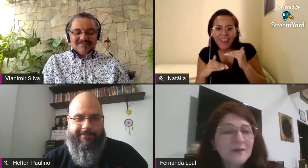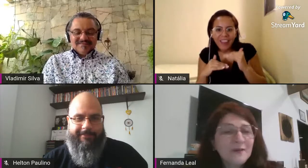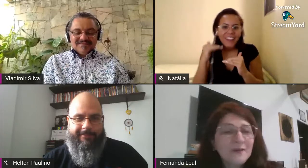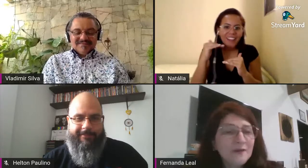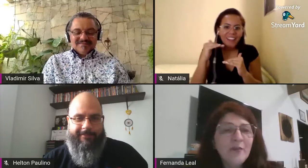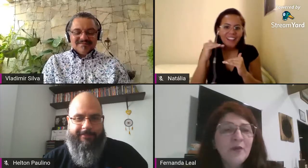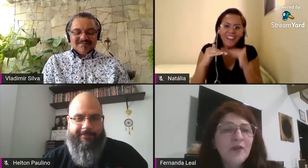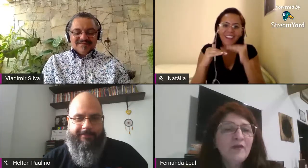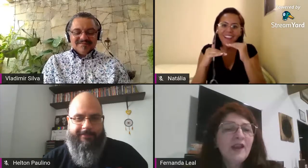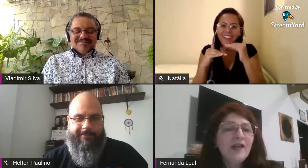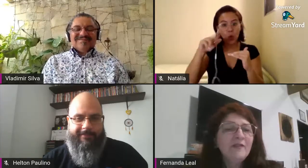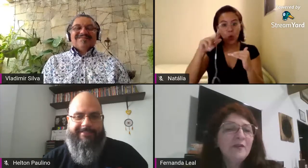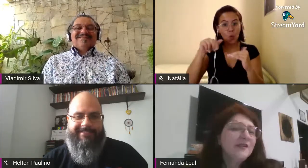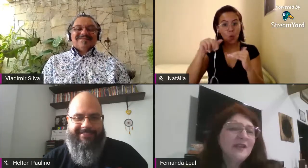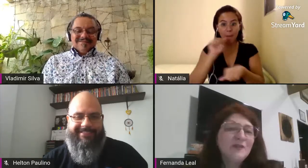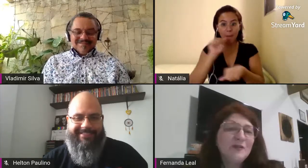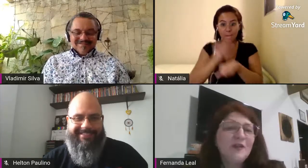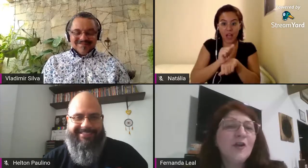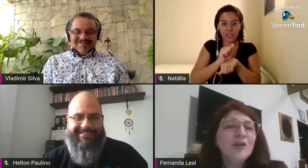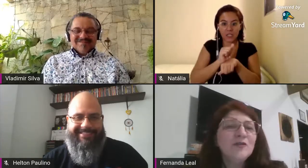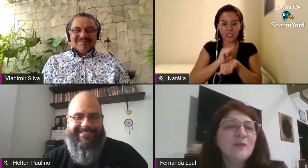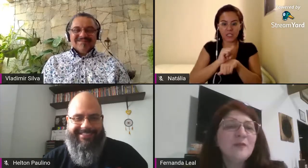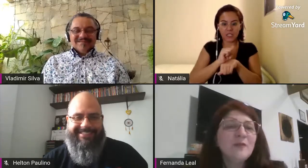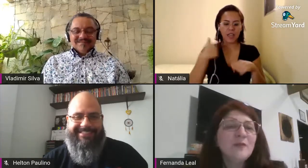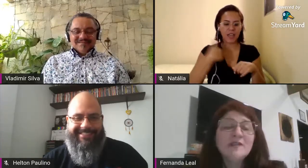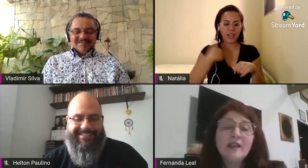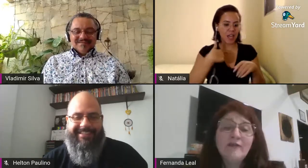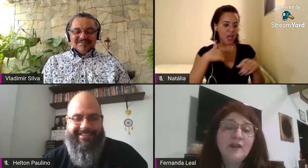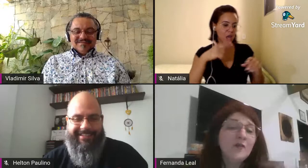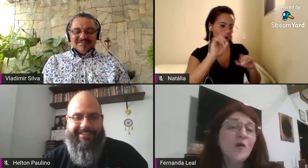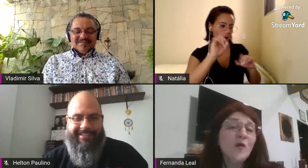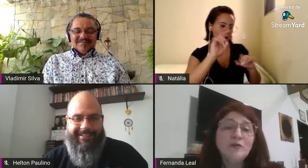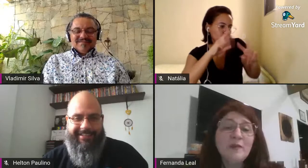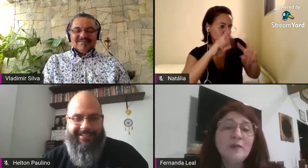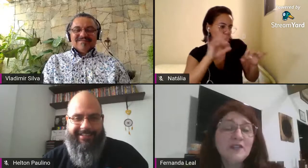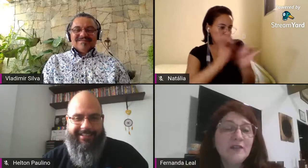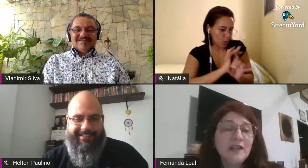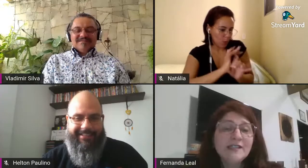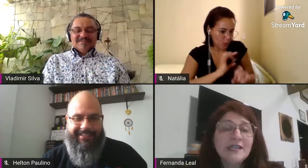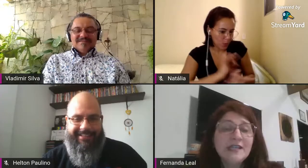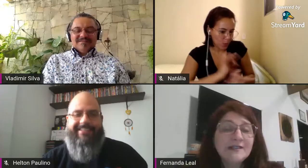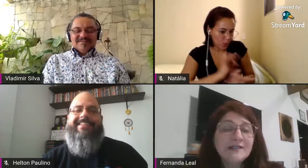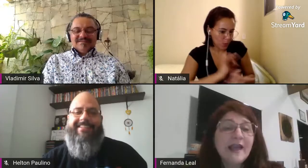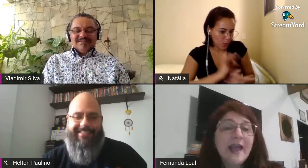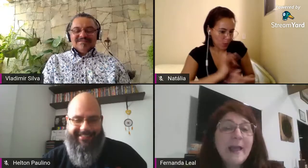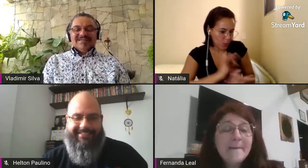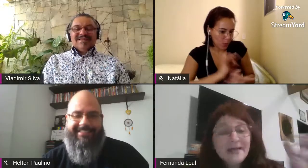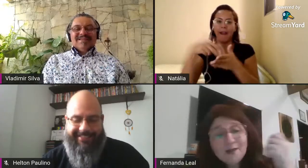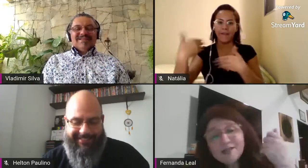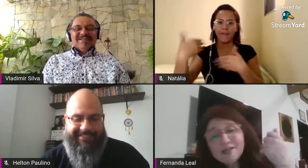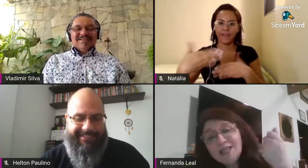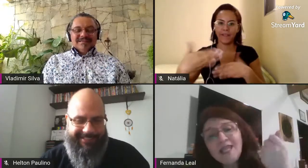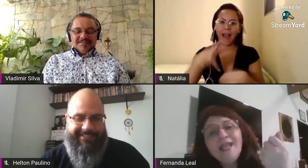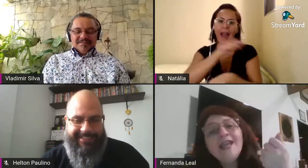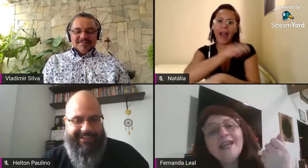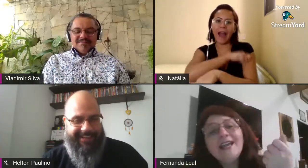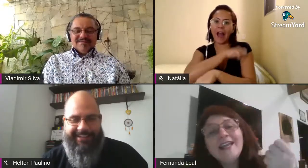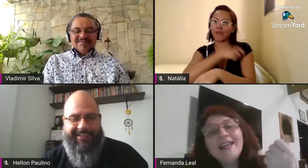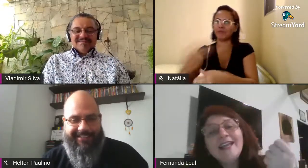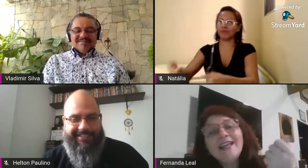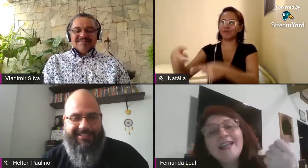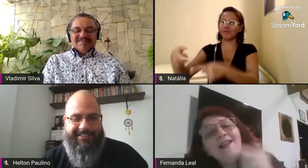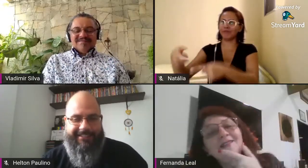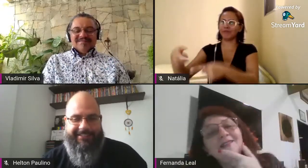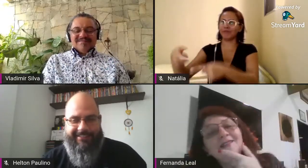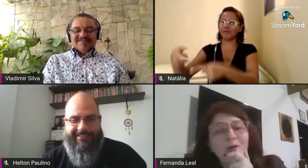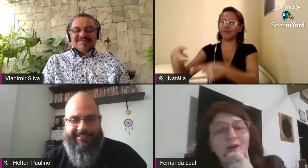Tassiano desconstruía, porque eu falava em processos psicológicos básicos e ele vinha com um conto de Machado de Assis. Mas eu sentia que